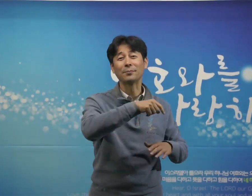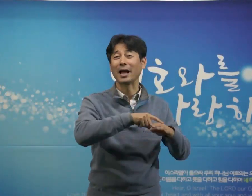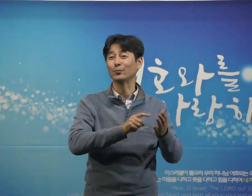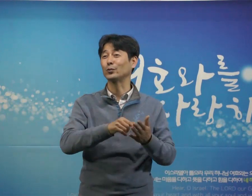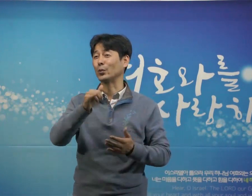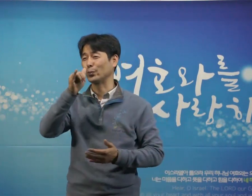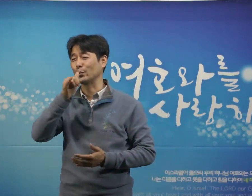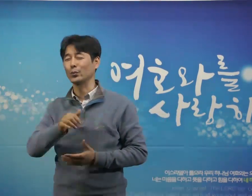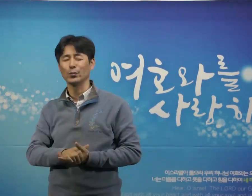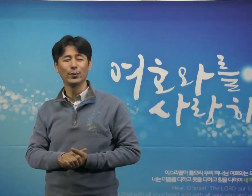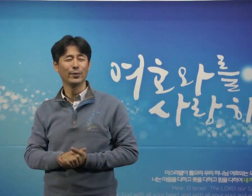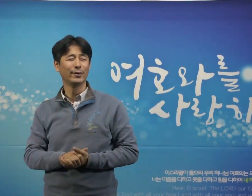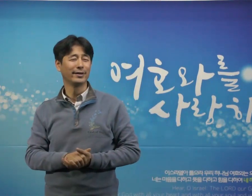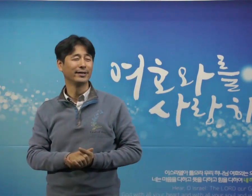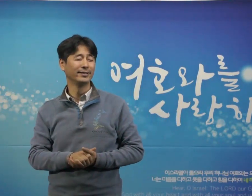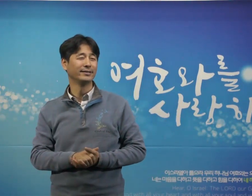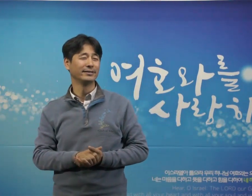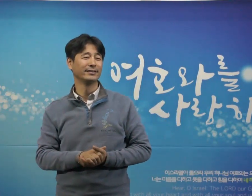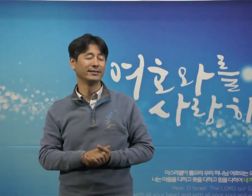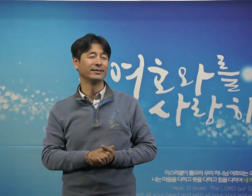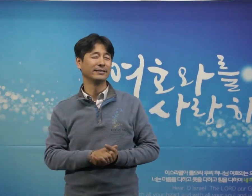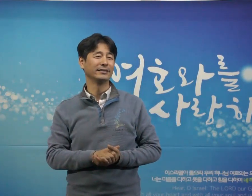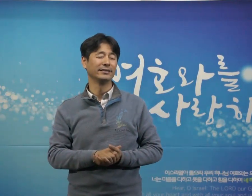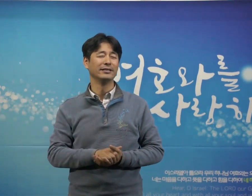쉽지 않고 또 안타까운 마음도 있습니다.